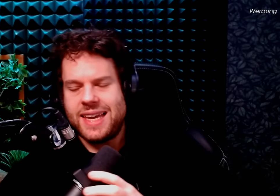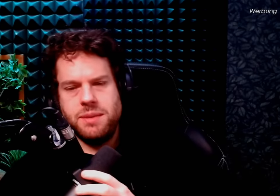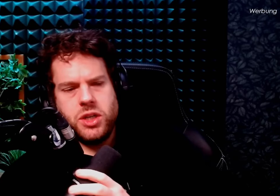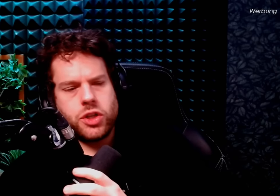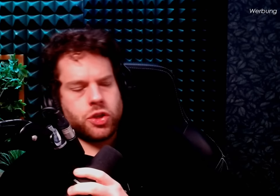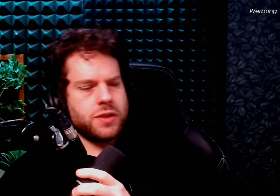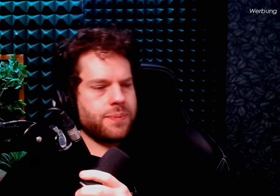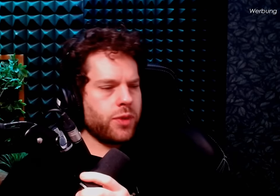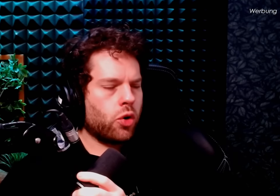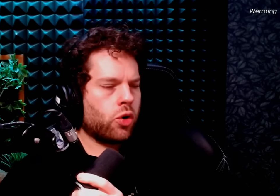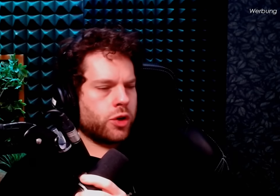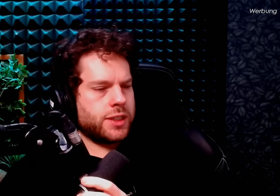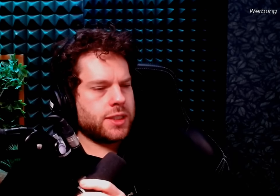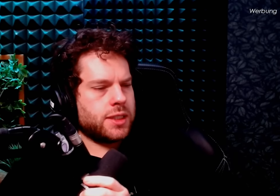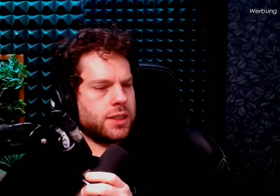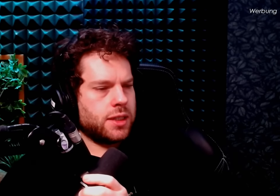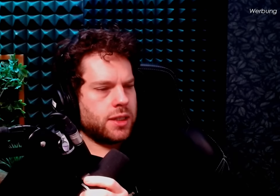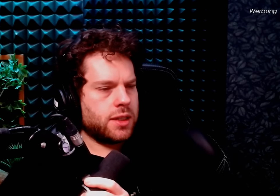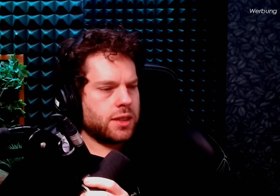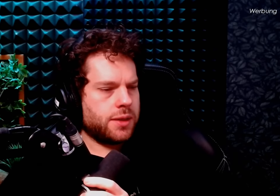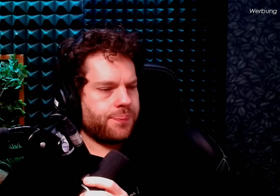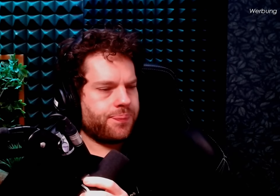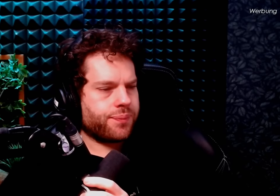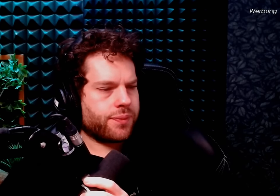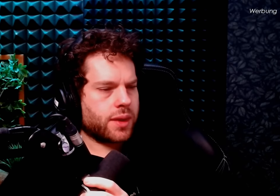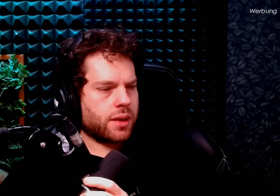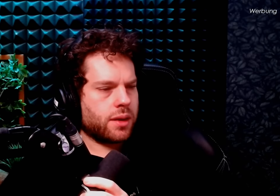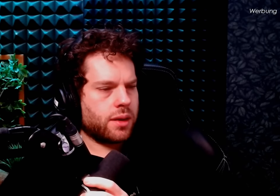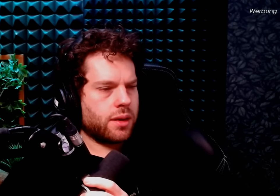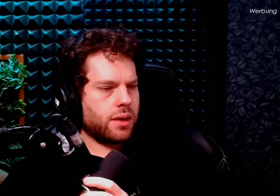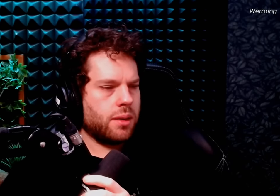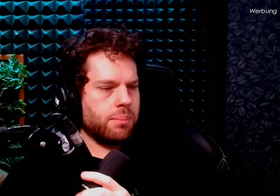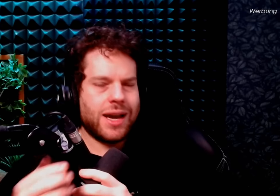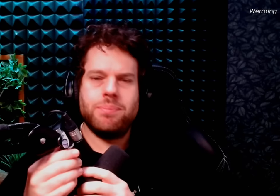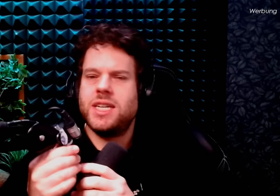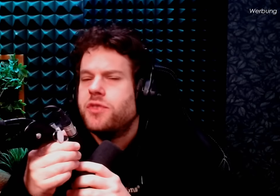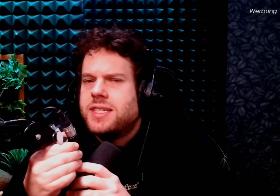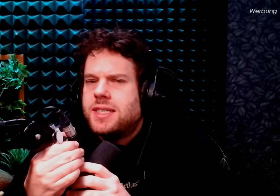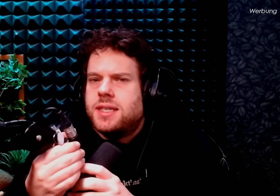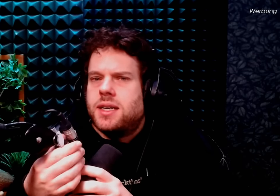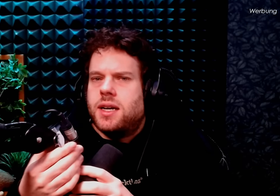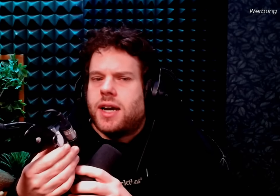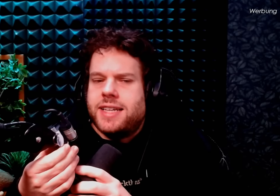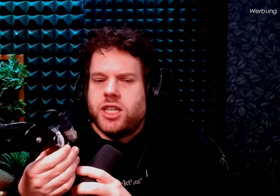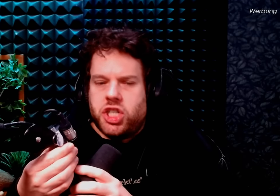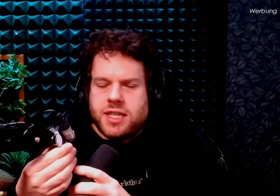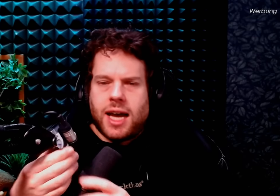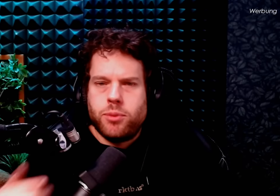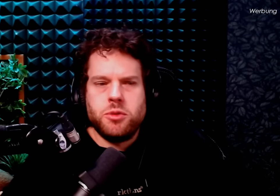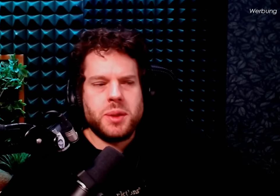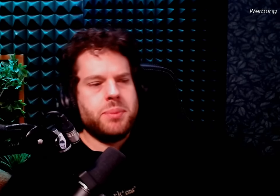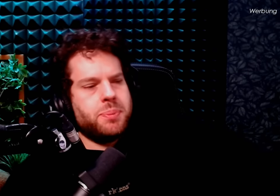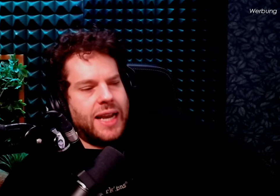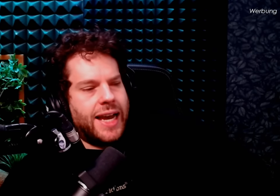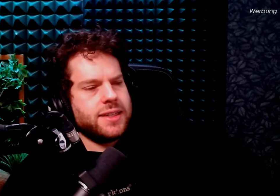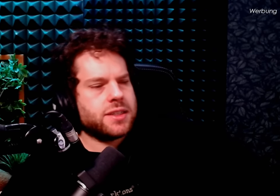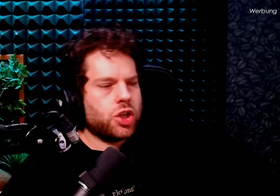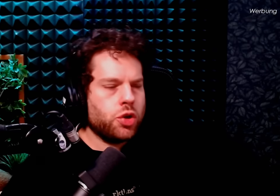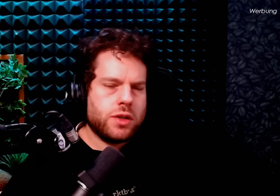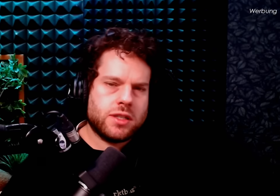Nämlich hier unterstützen und mich auf diese Reise geschickt haben und mich begleiten. Dass es schön ist,